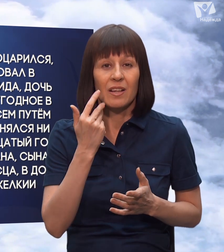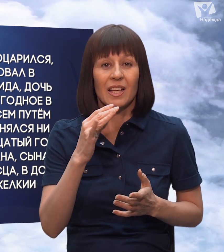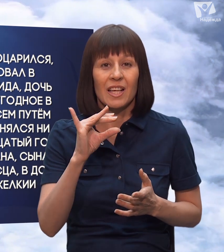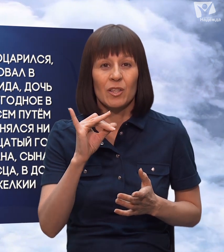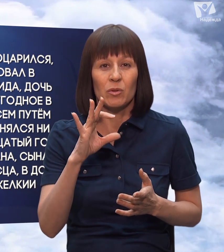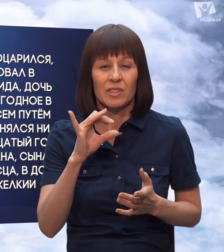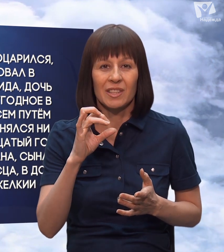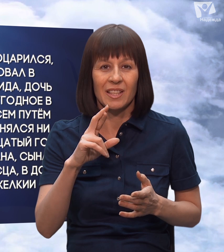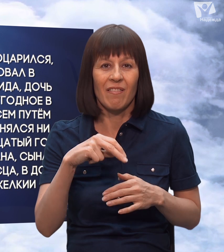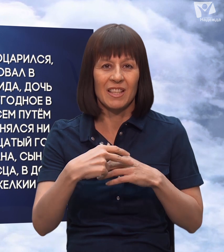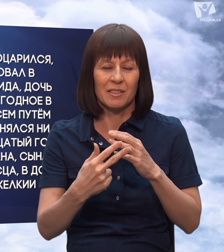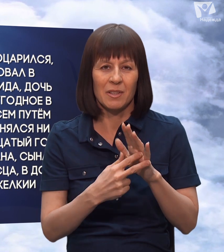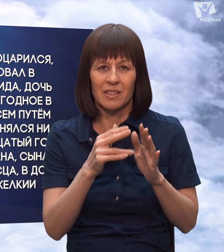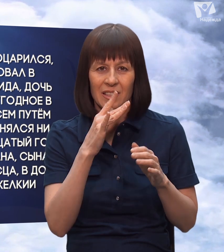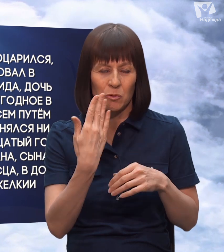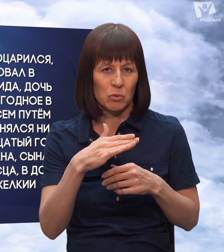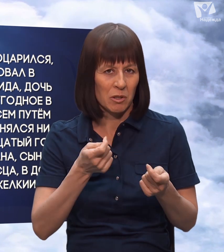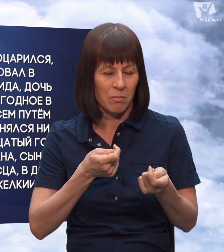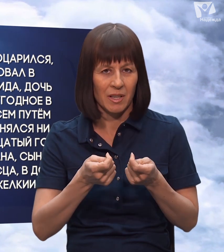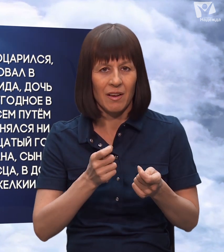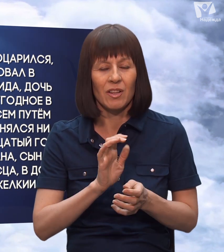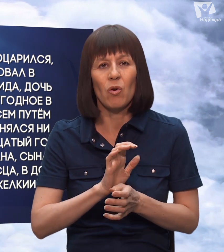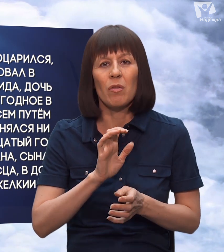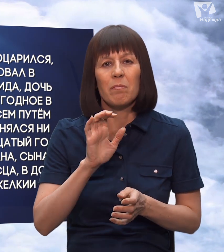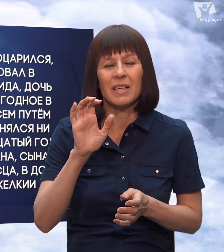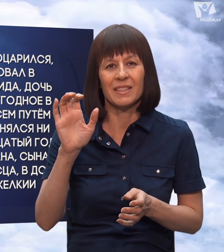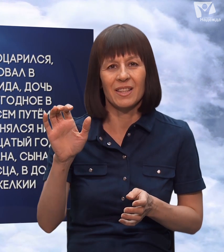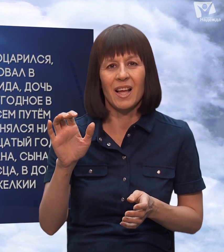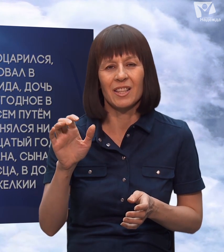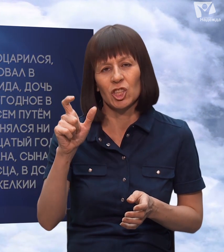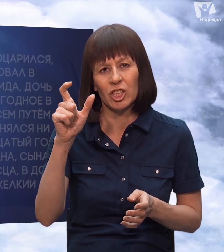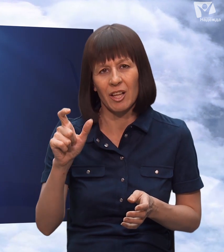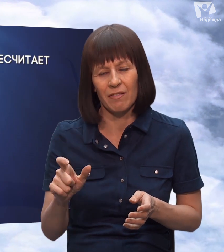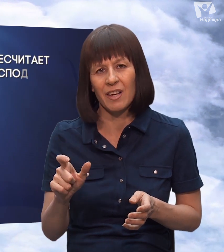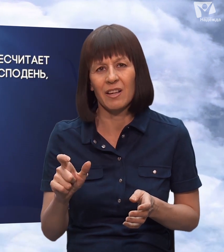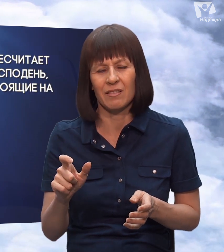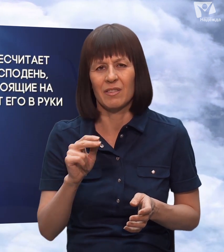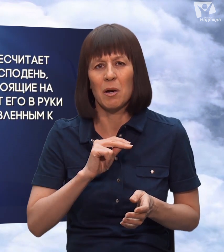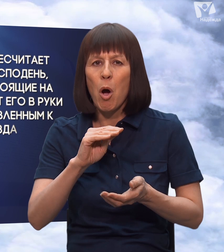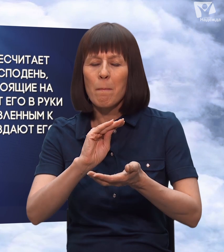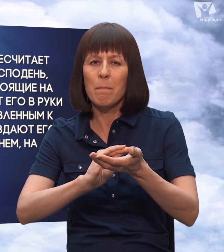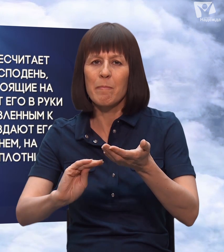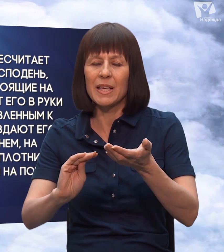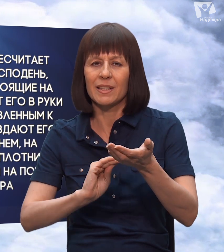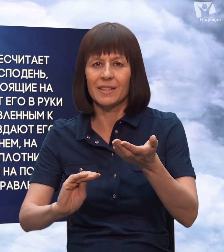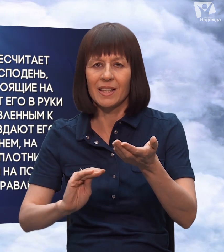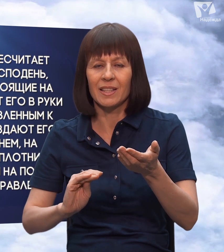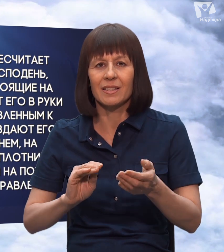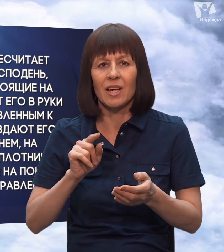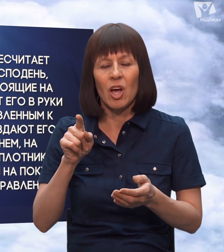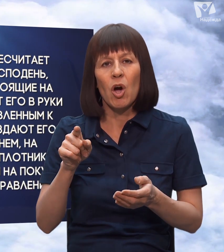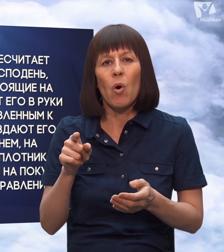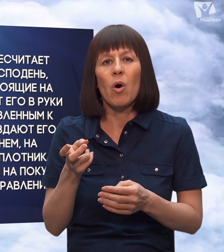от соли и сына мишу ломова писца в дом господень сказав пойди к хилке и первосвященнику